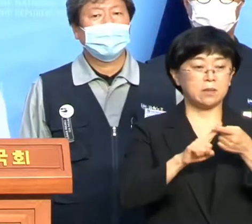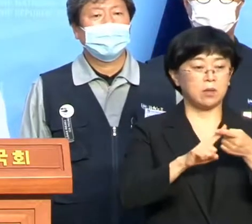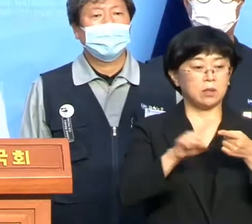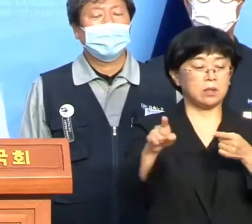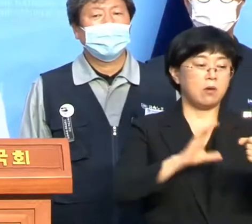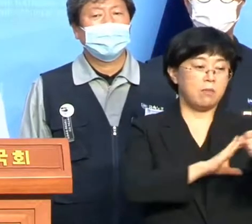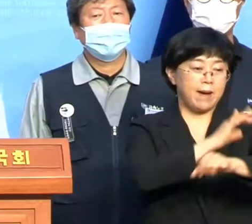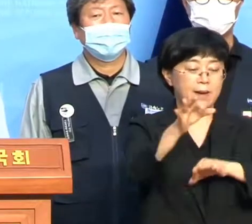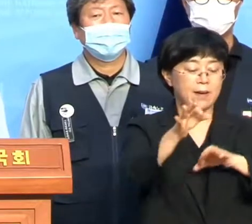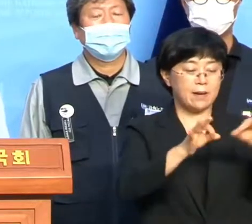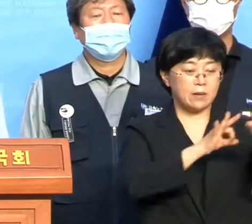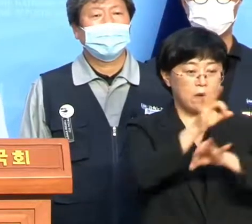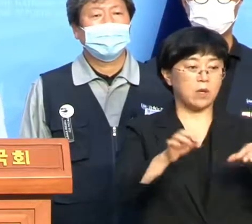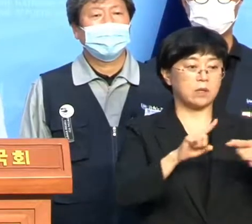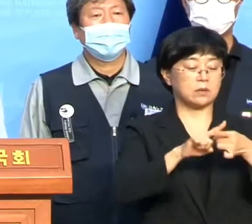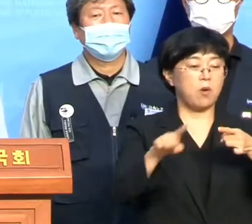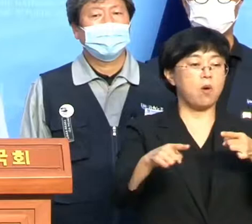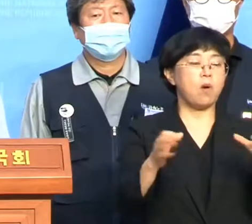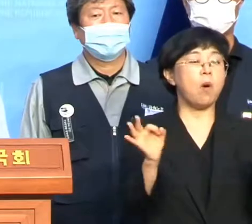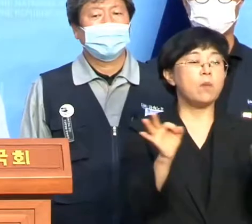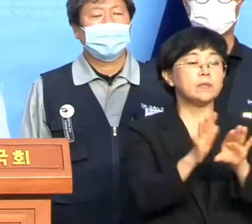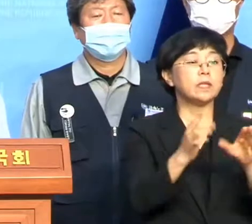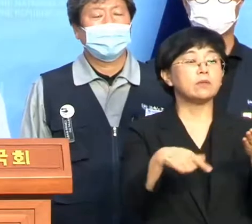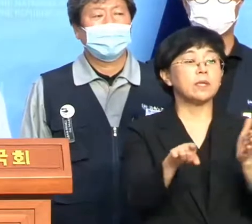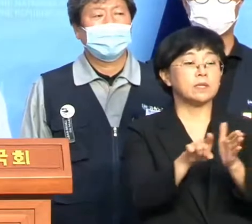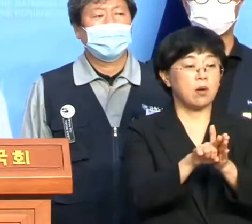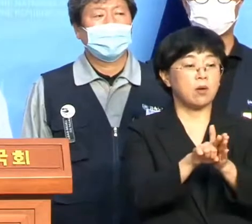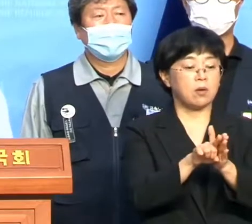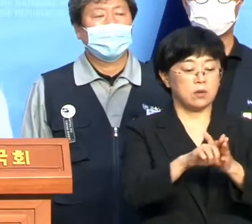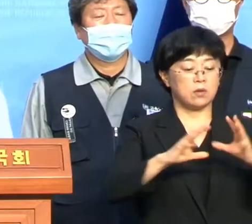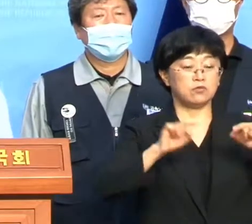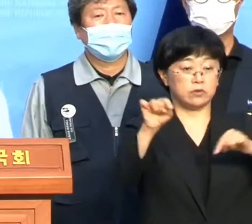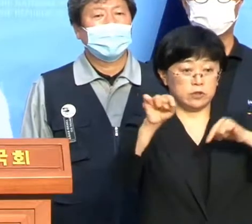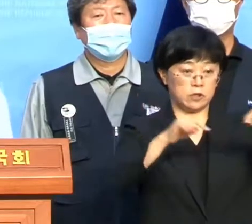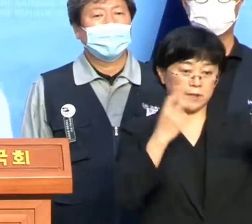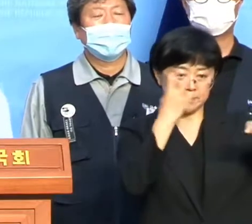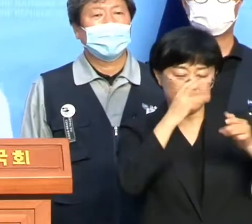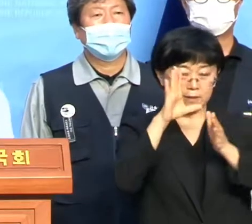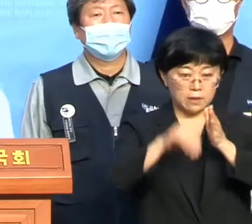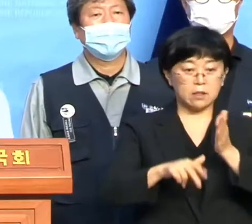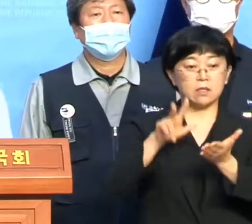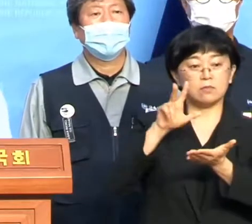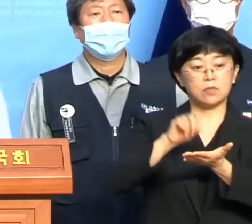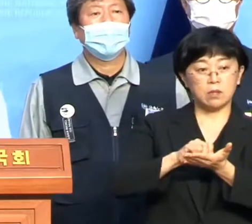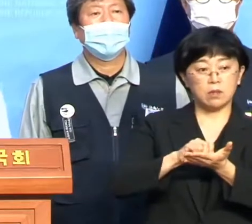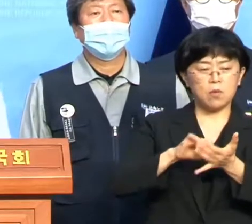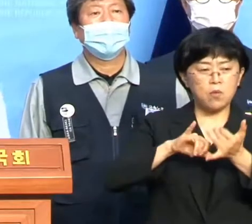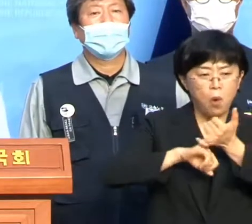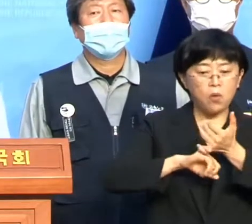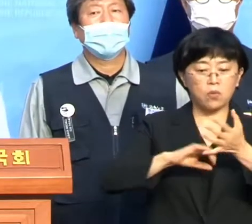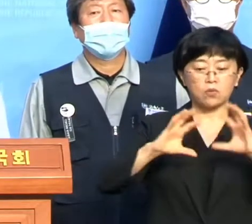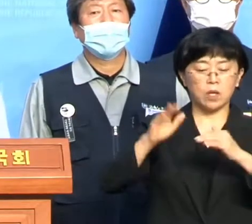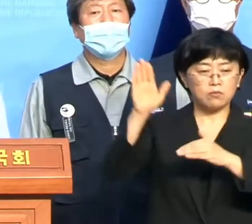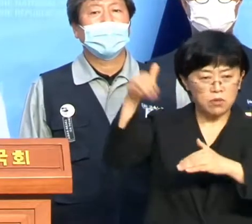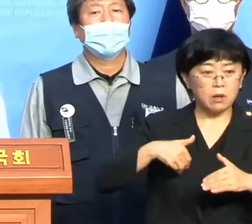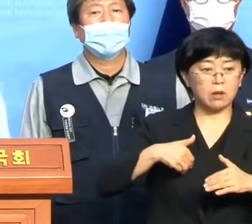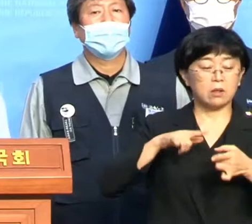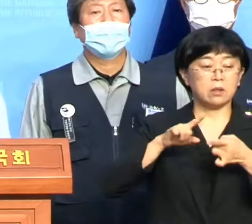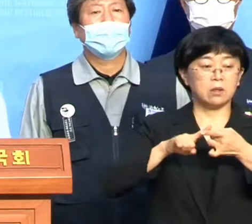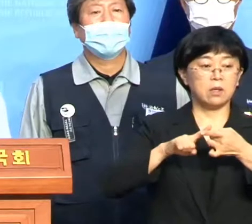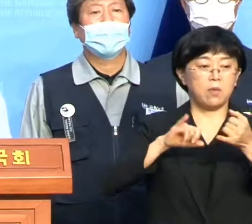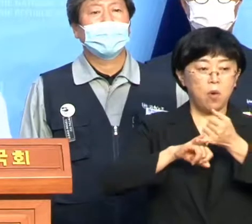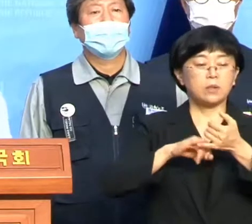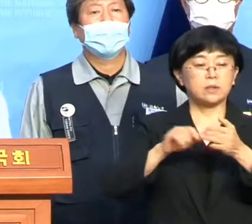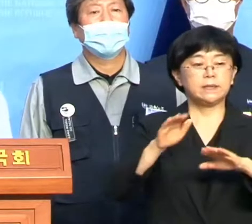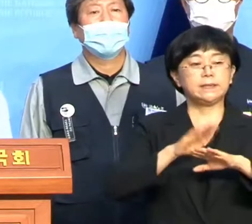불공정거래 를 근절시키기 위해서는 이번 국정감사에서 이 문제를 국회로 소환해서 반드시